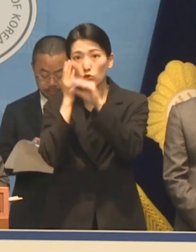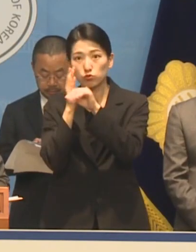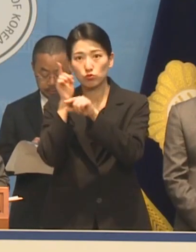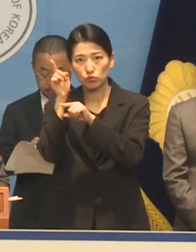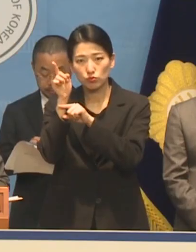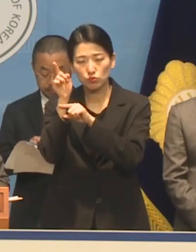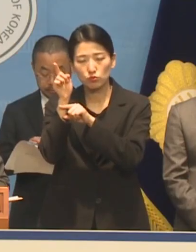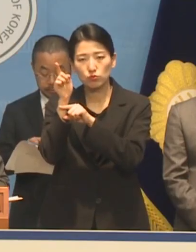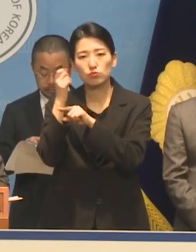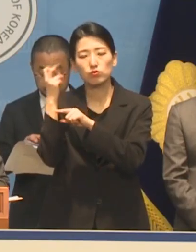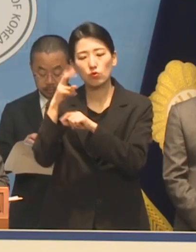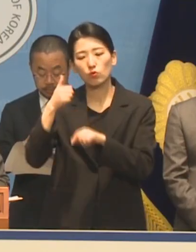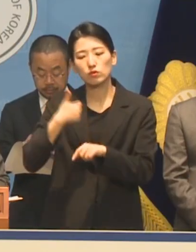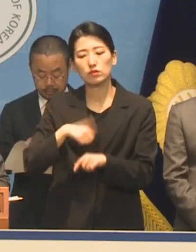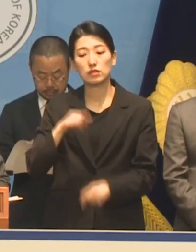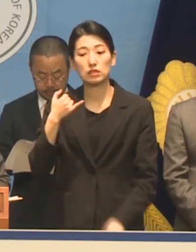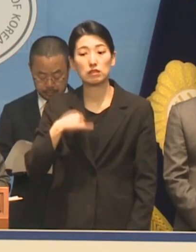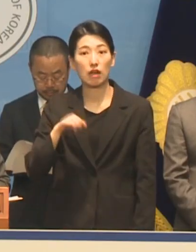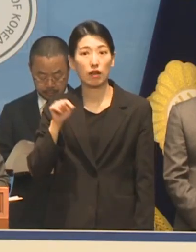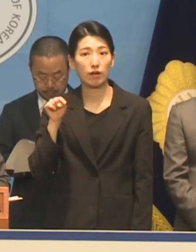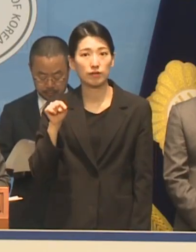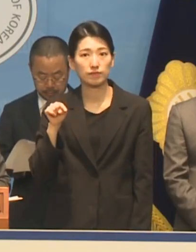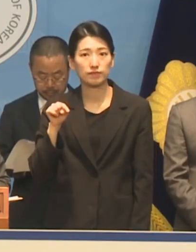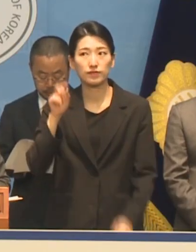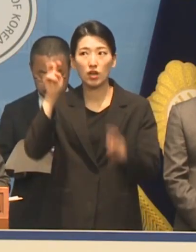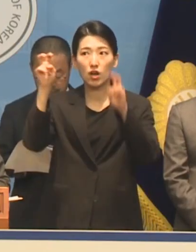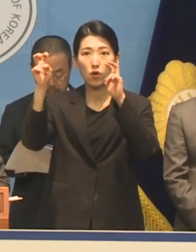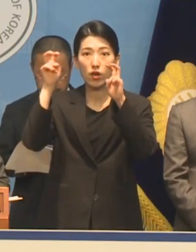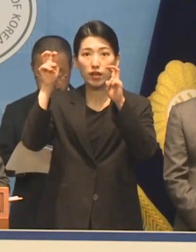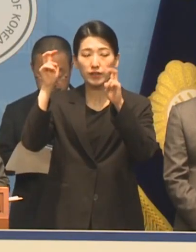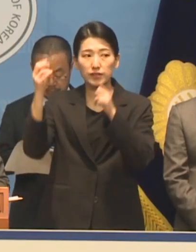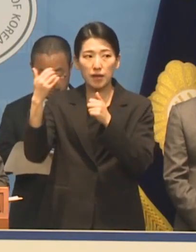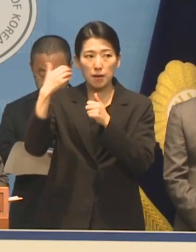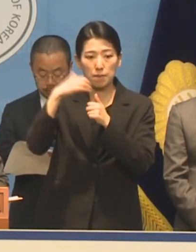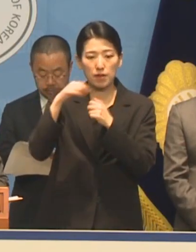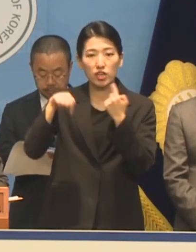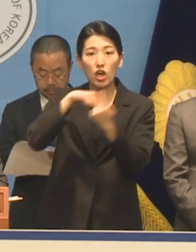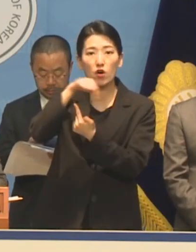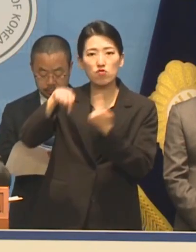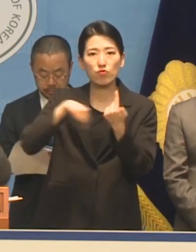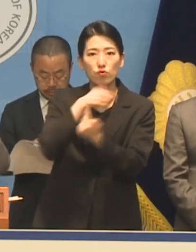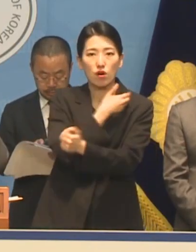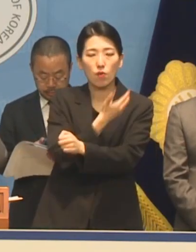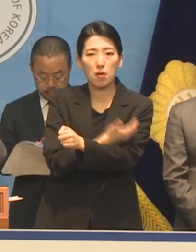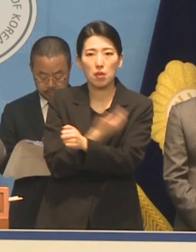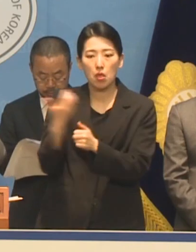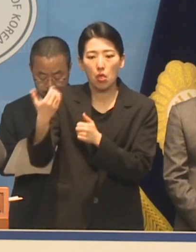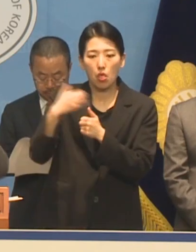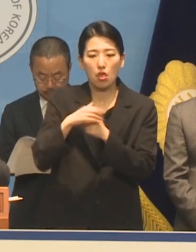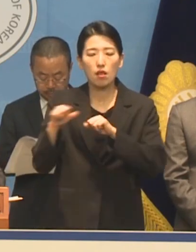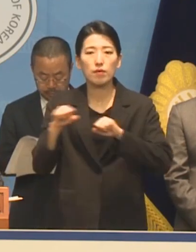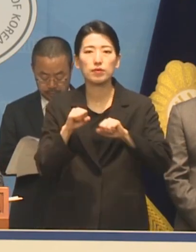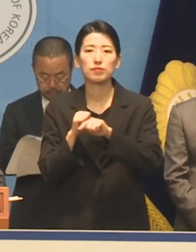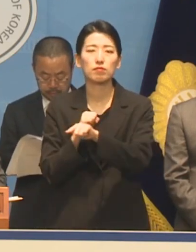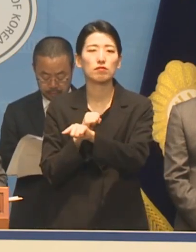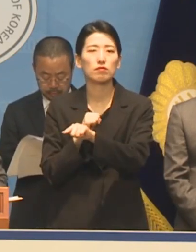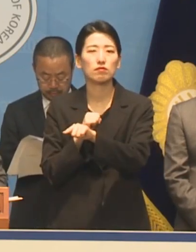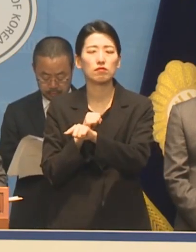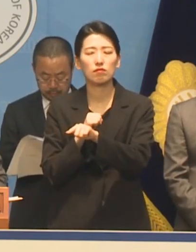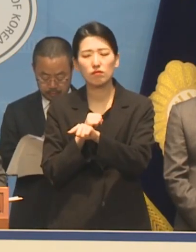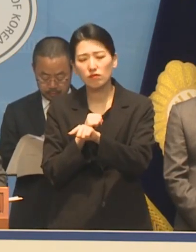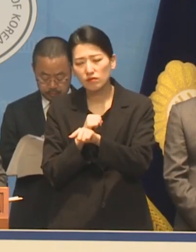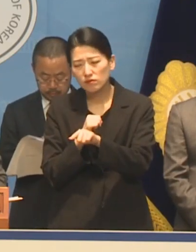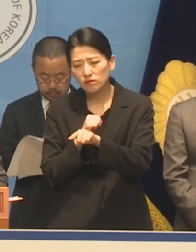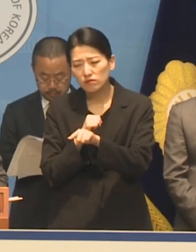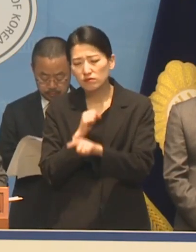일가 자녀들이 어떻게 보면 경영권을 행사를 하고 있는데 자녀들의 경우에도